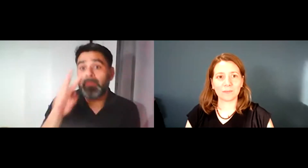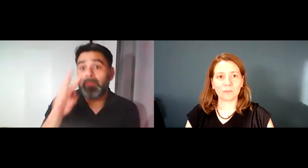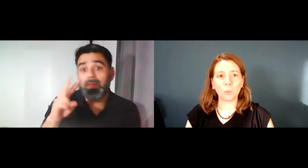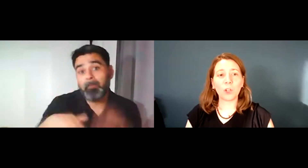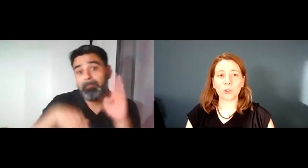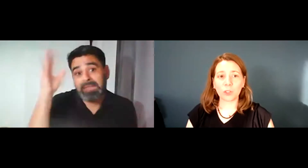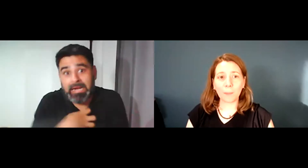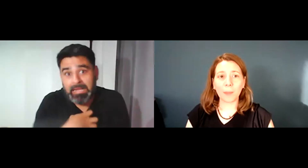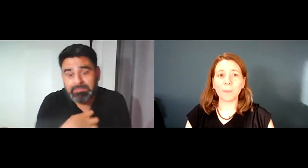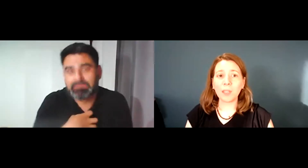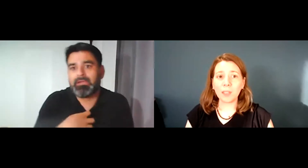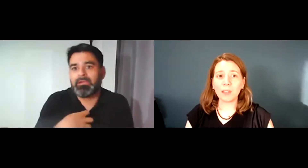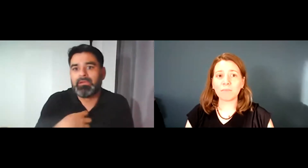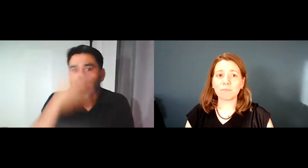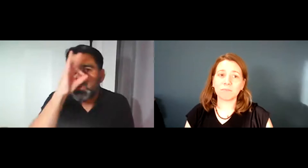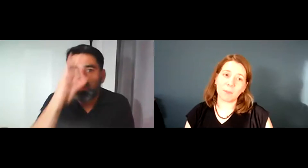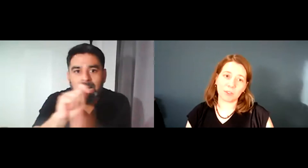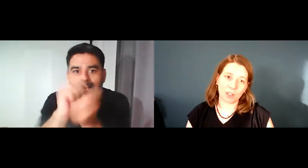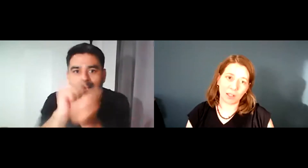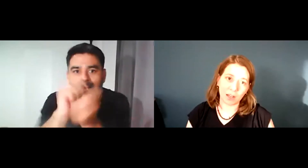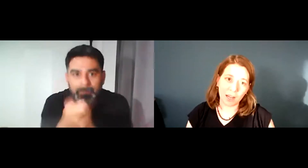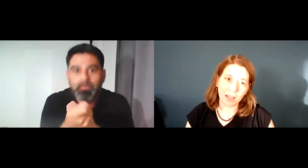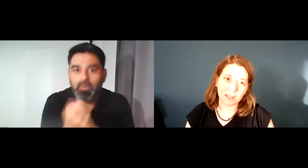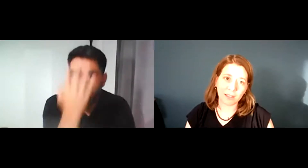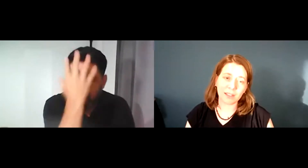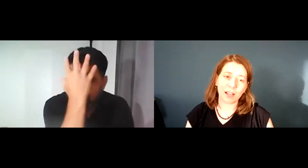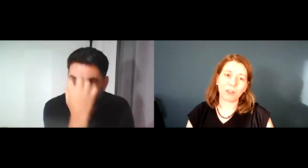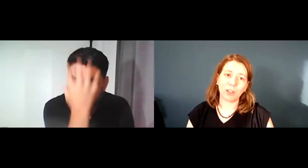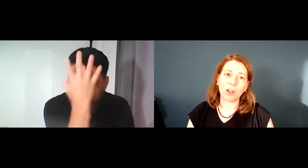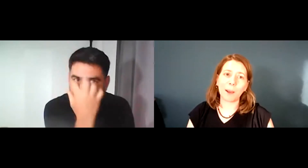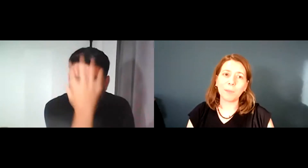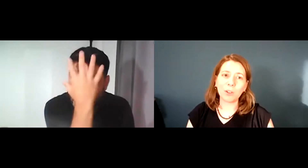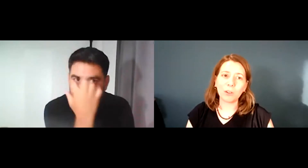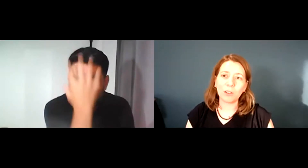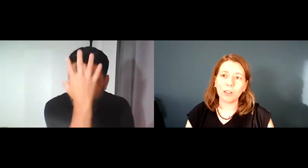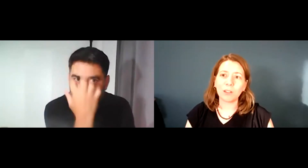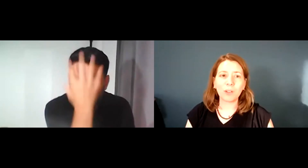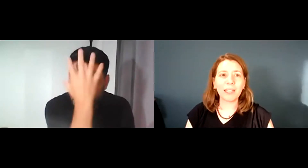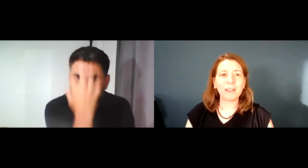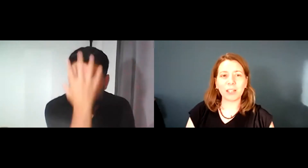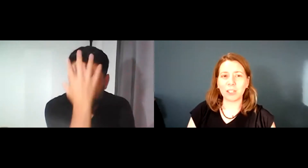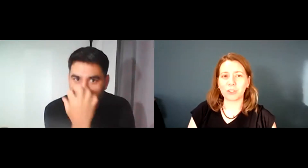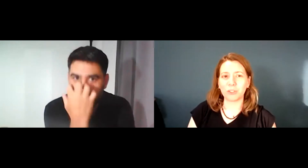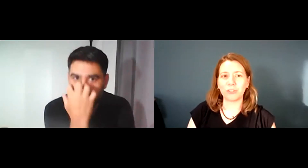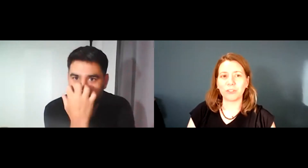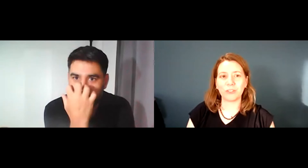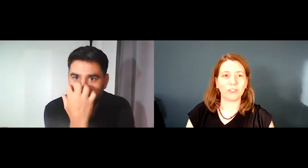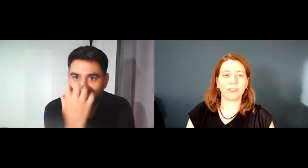Hola. Bueno, yo también vi la mayoría de las clases, algo que no cambió fue el flequillo.